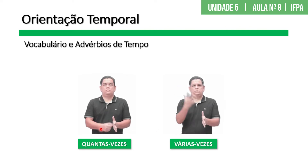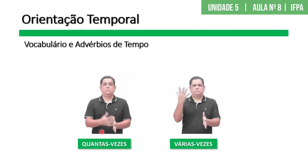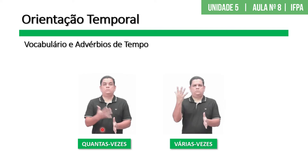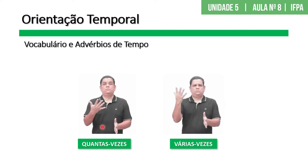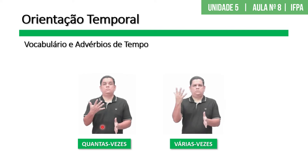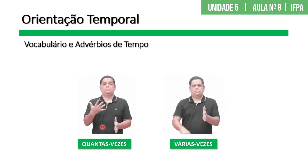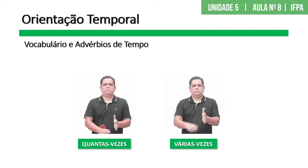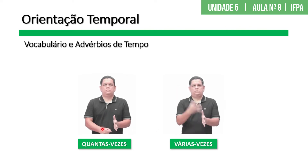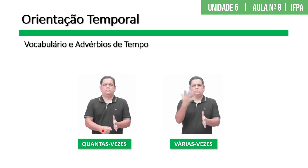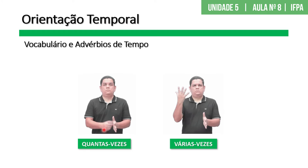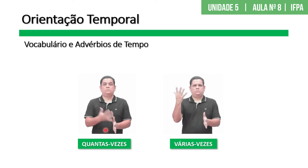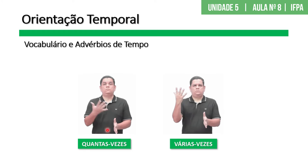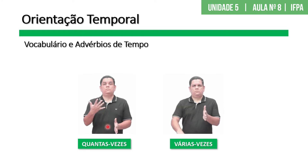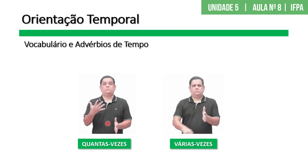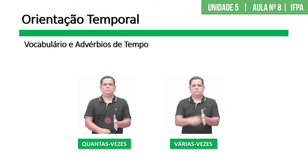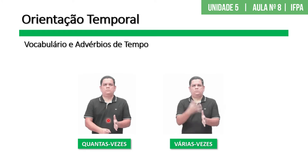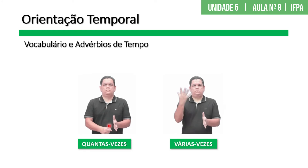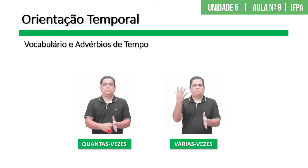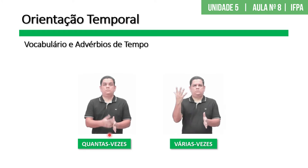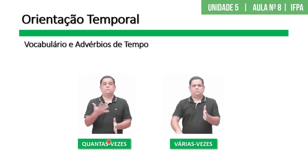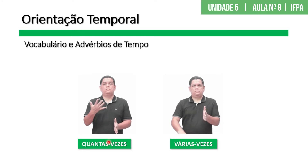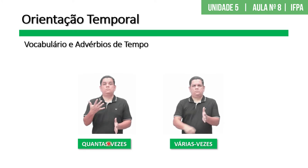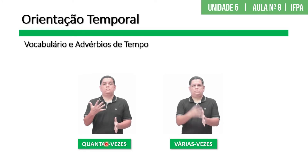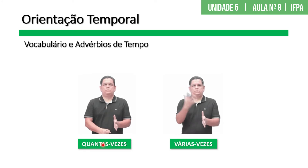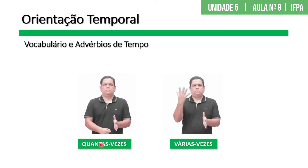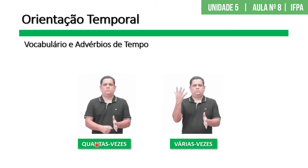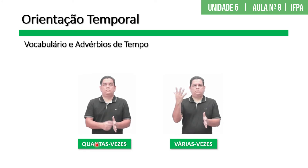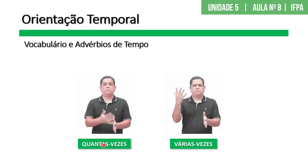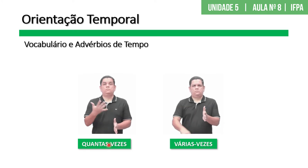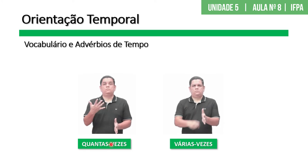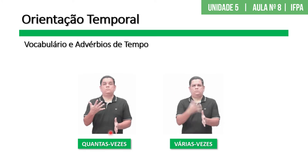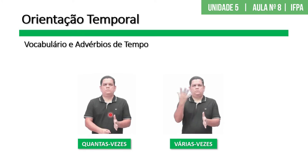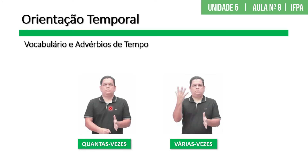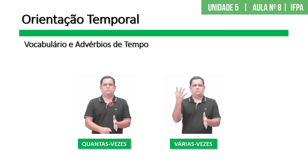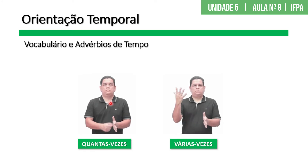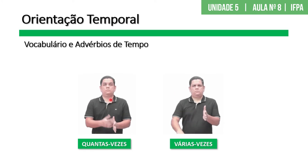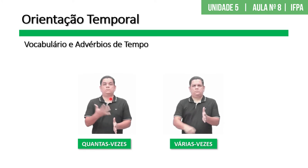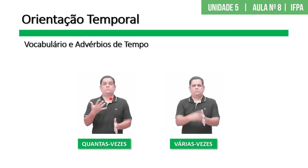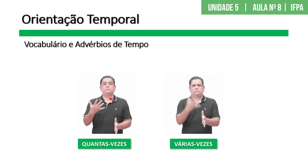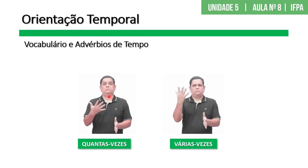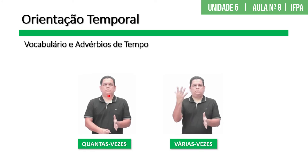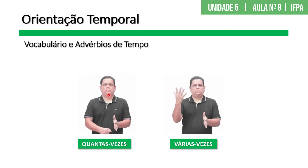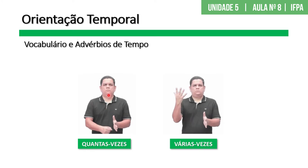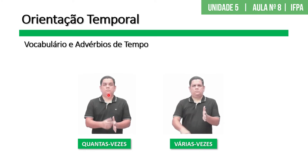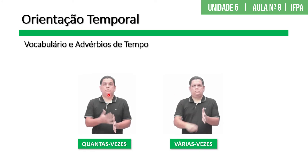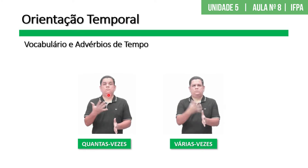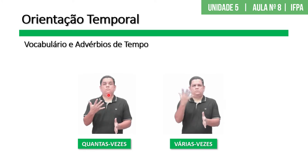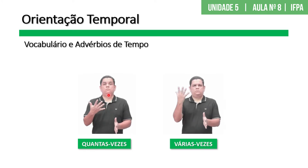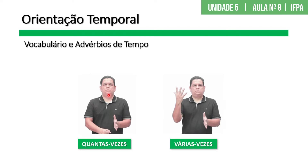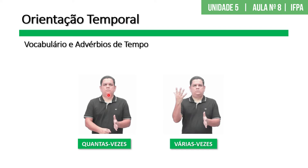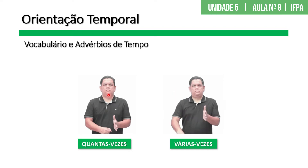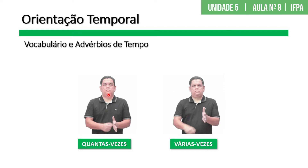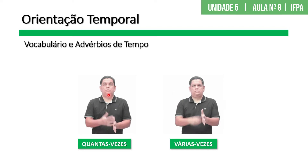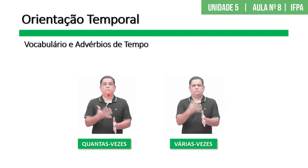de quantas vezes, tá? Como pergunta, vejo a expressão aqui, que eu estou levantando a sobrancelha, tá?